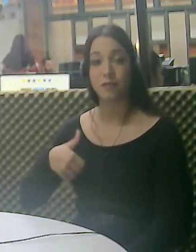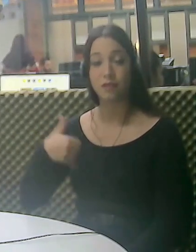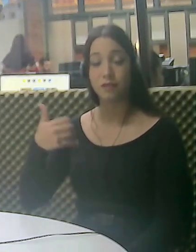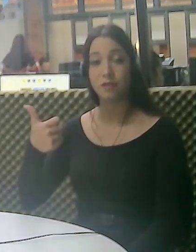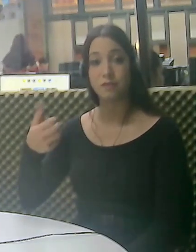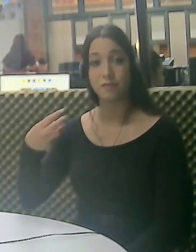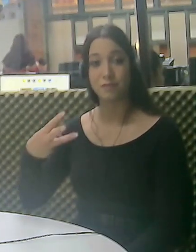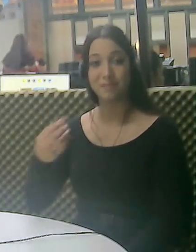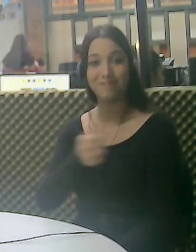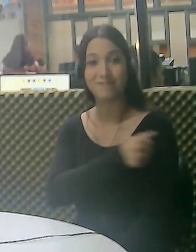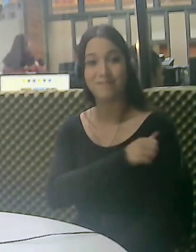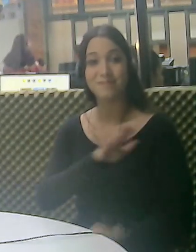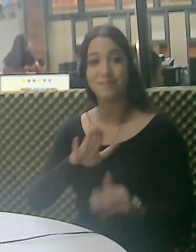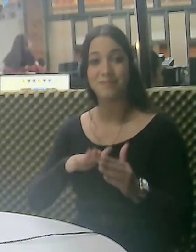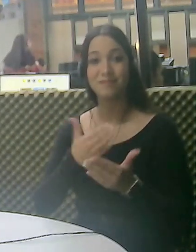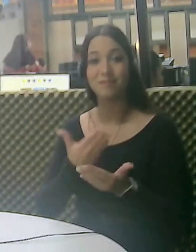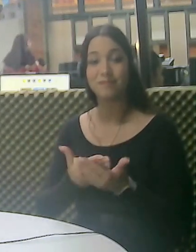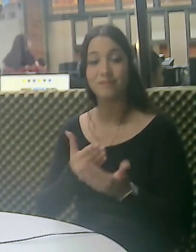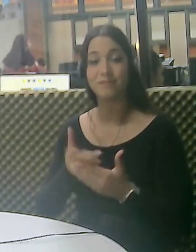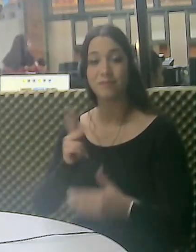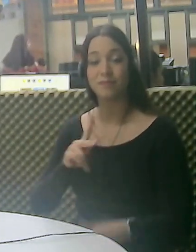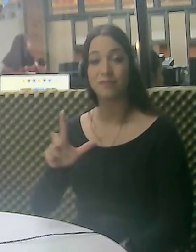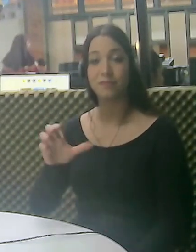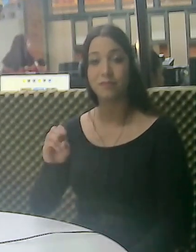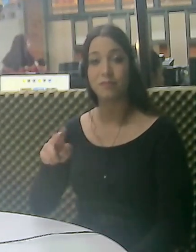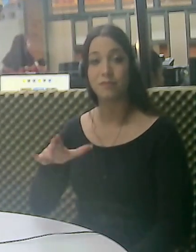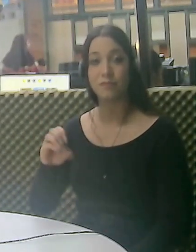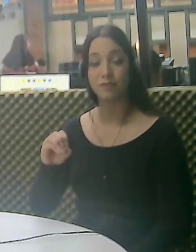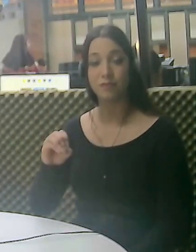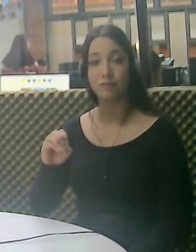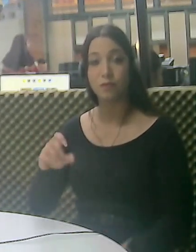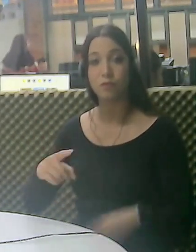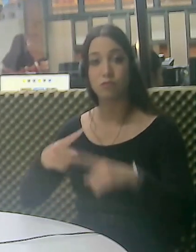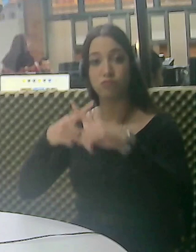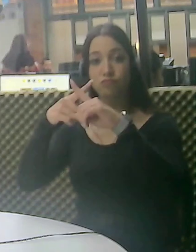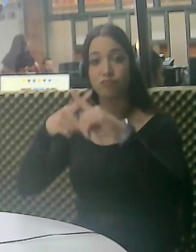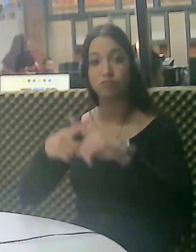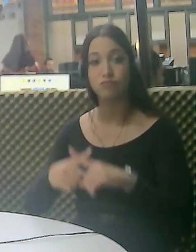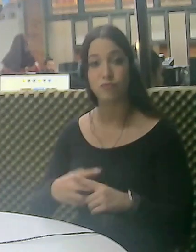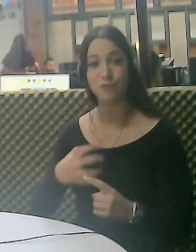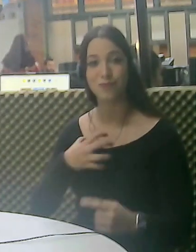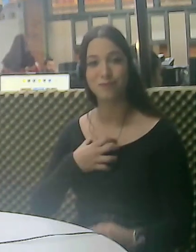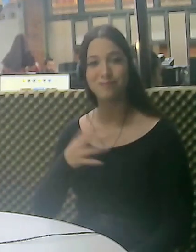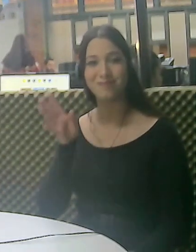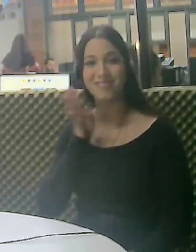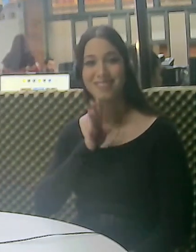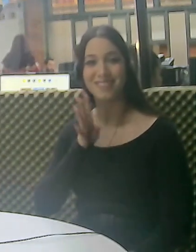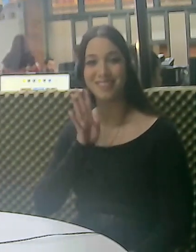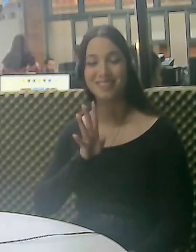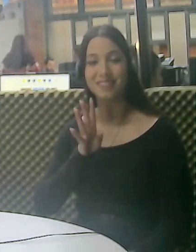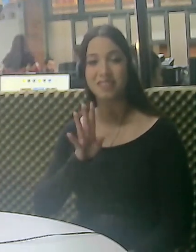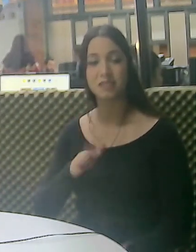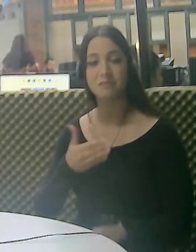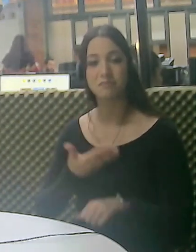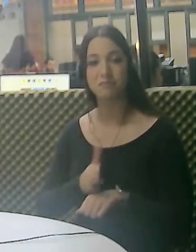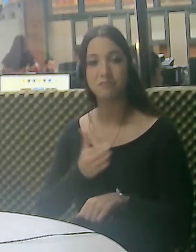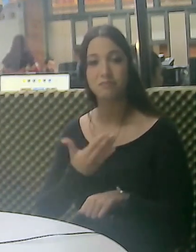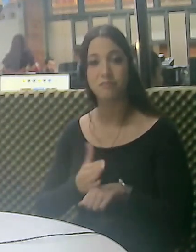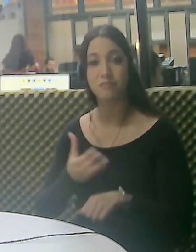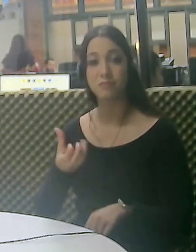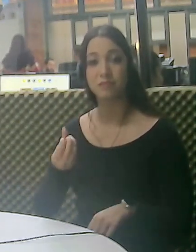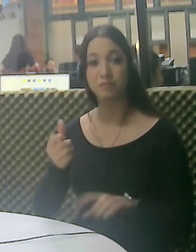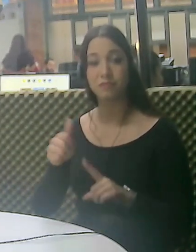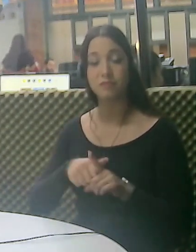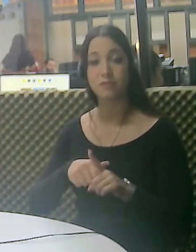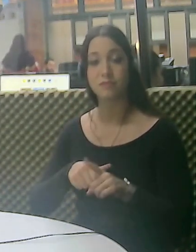anos, aluna da escola Professor Leôncio do Carmo Chaves, o mini campeonato é uma forma divertida para colocar em prática os 6 meses